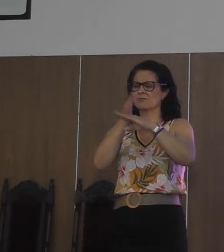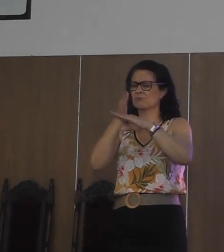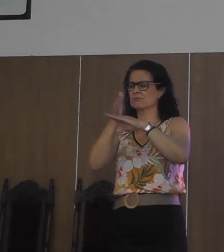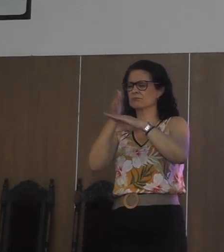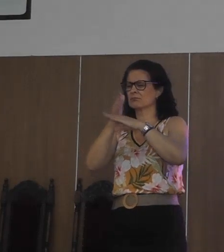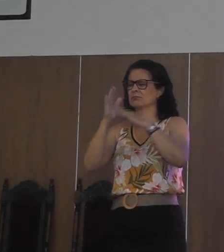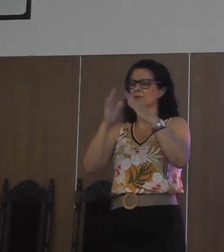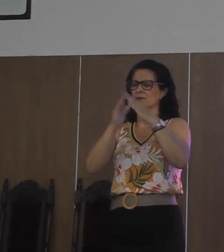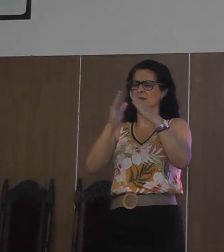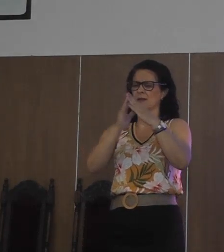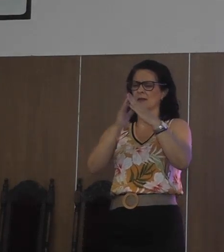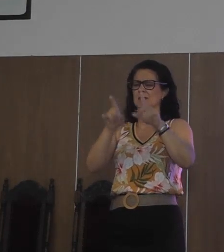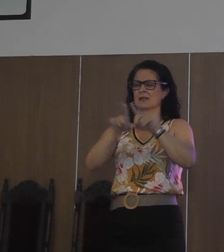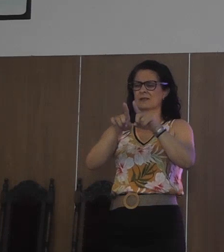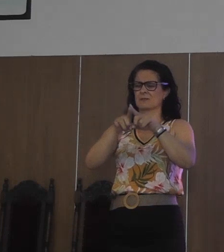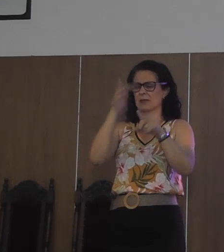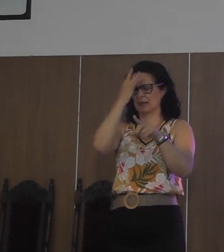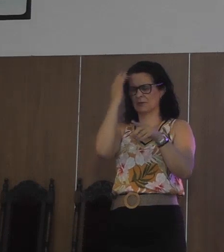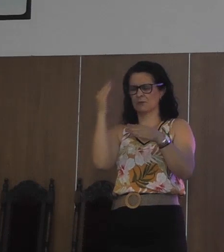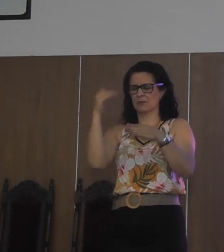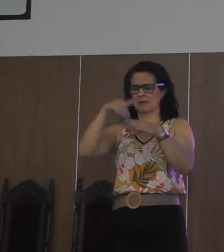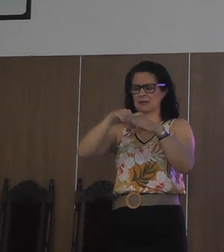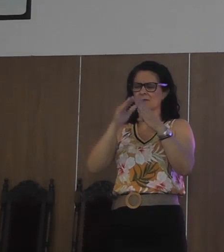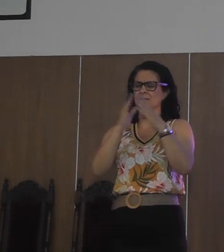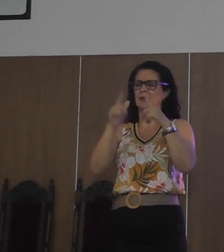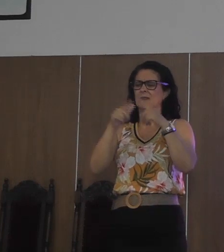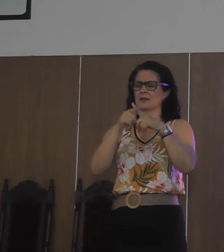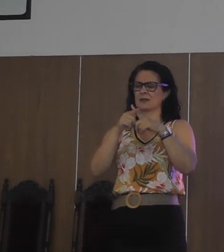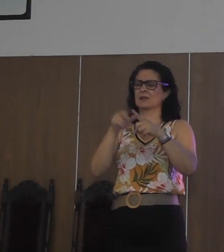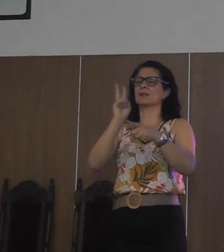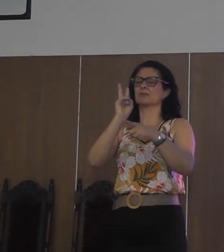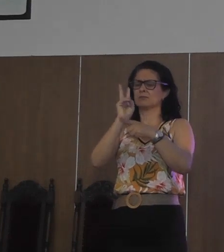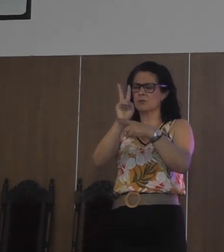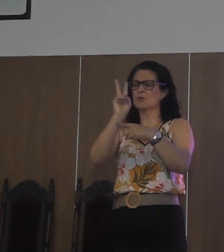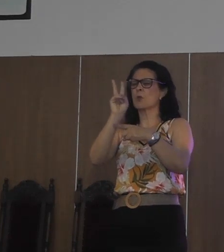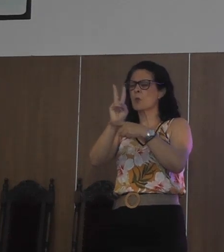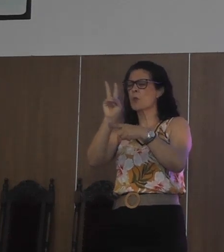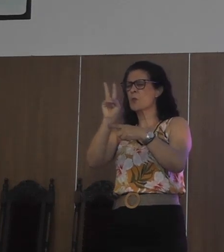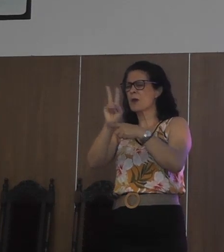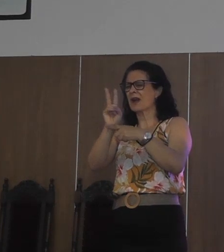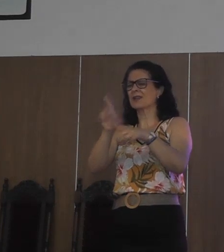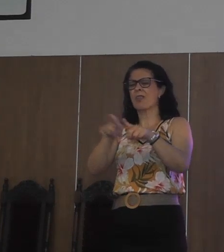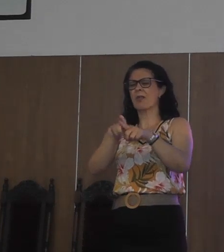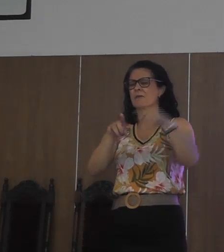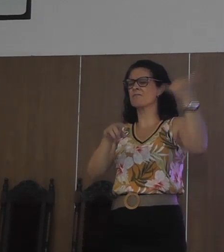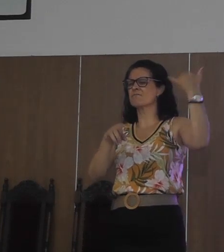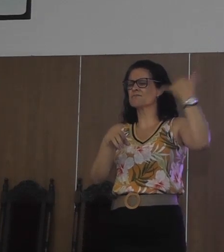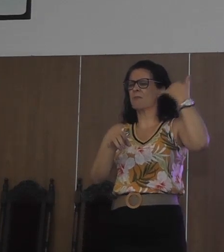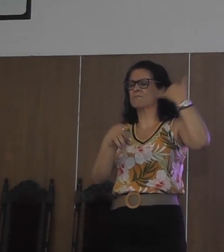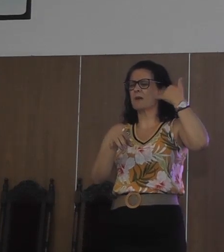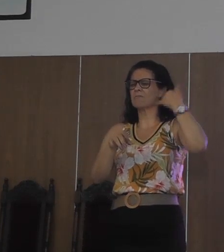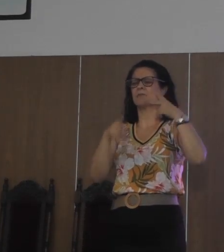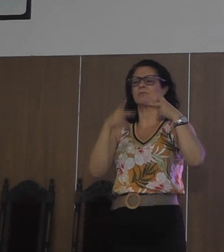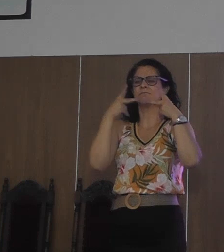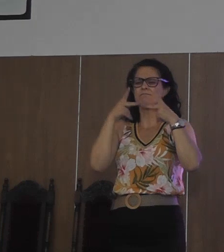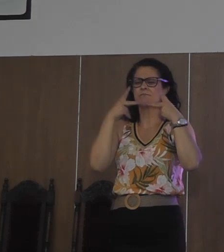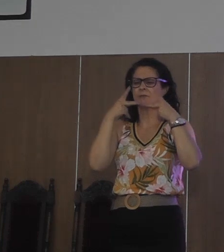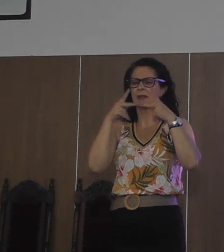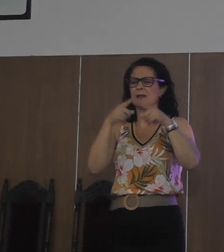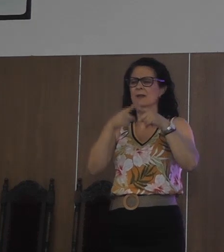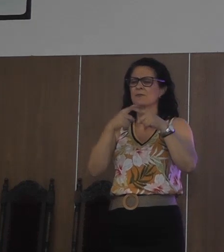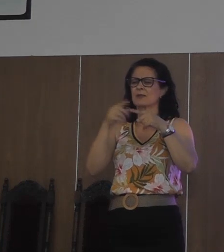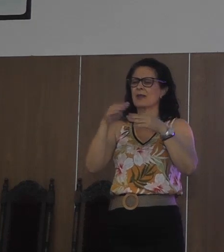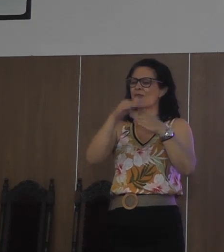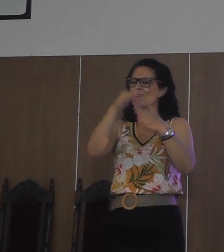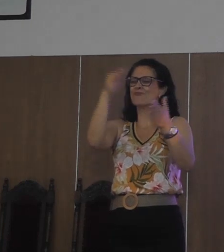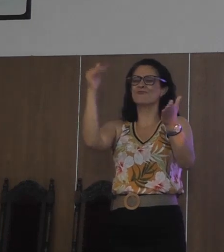continue guardando, abençoando e fala conosco nessa noite, ó Pai. A honra é Tua, a glória é Tua, tudo é Teu, Pai, em nome